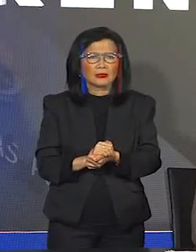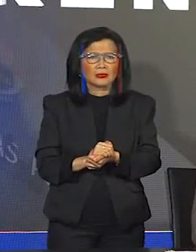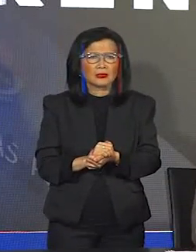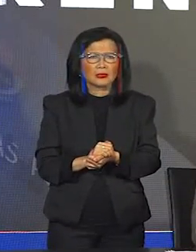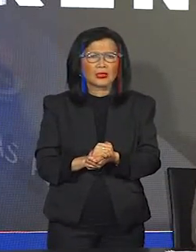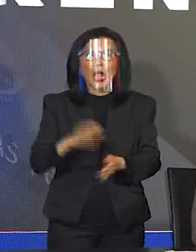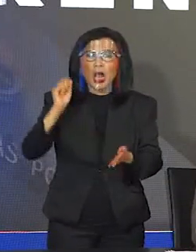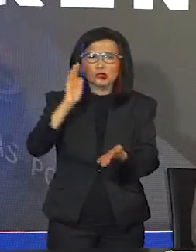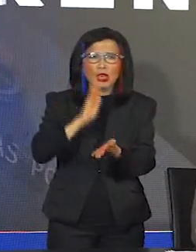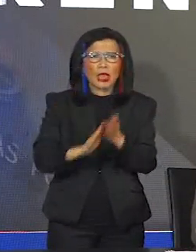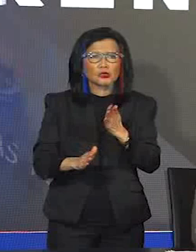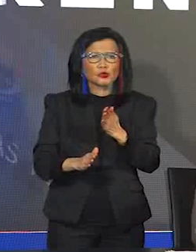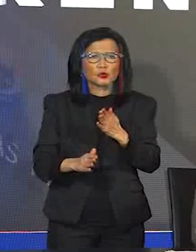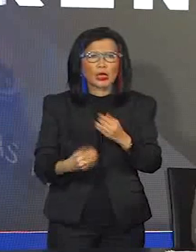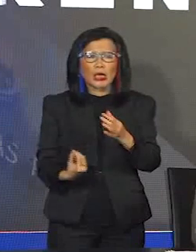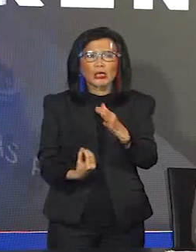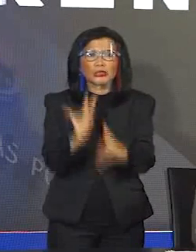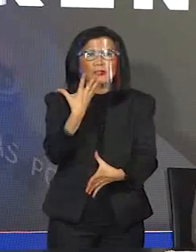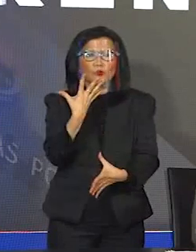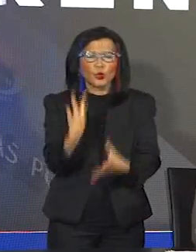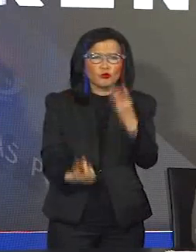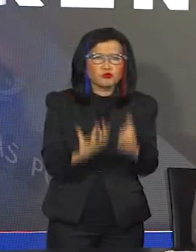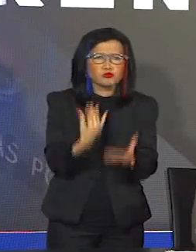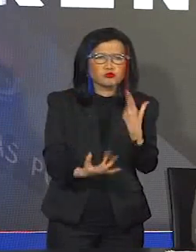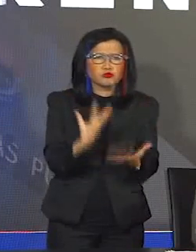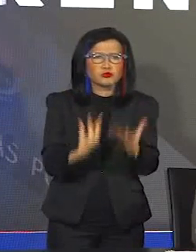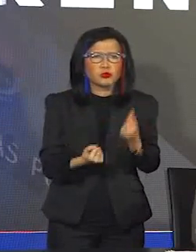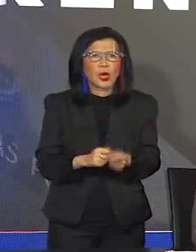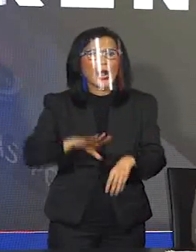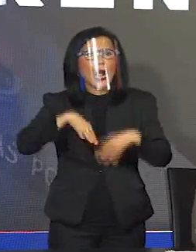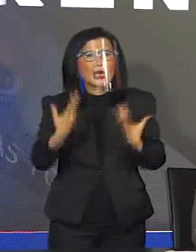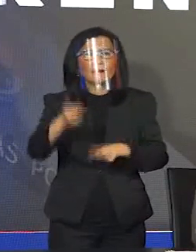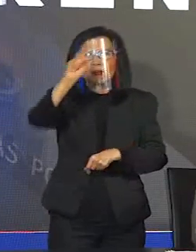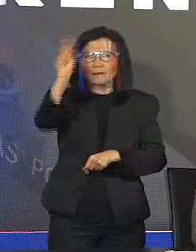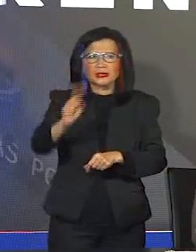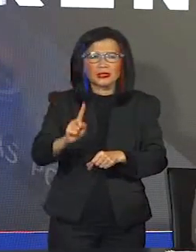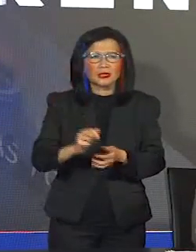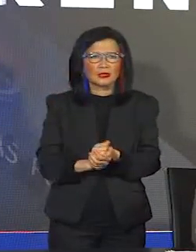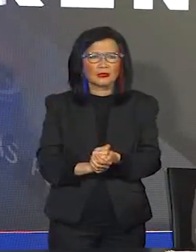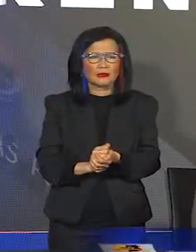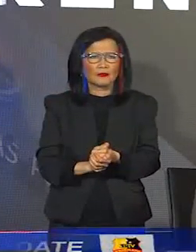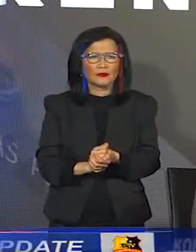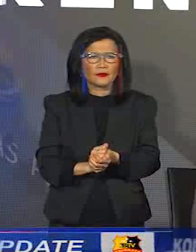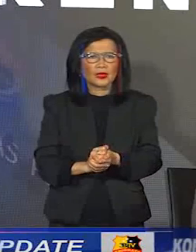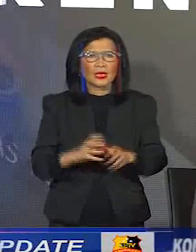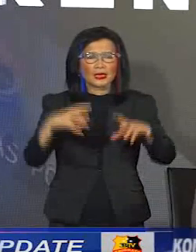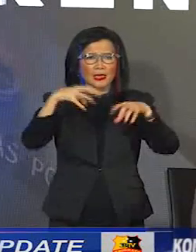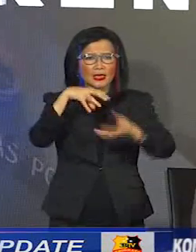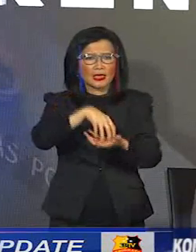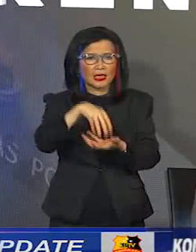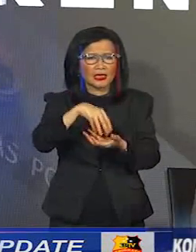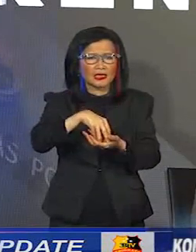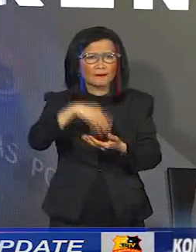tidak berselang lama timbul kebakaran akibat petir menyambar